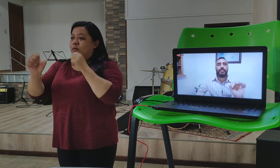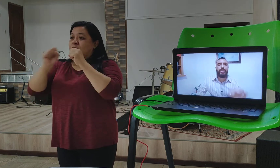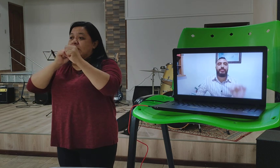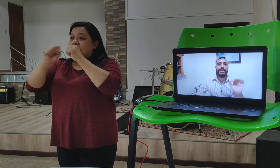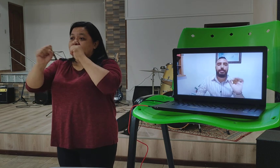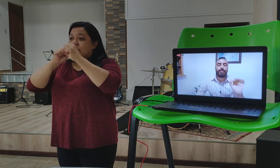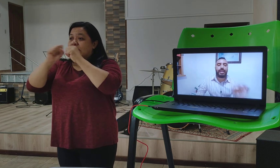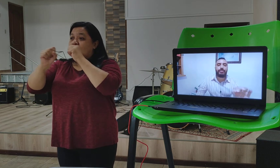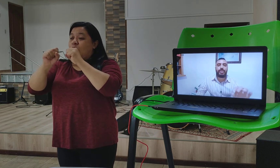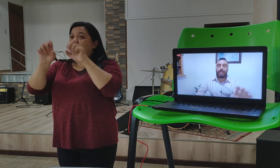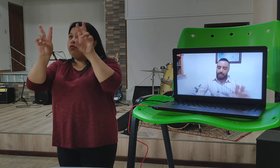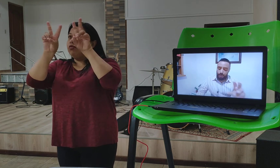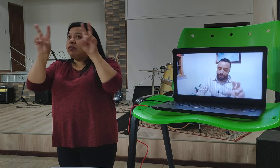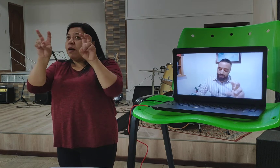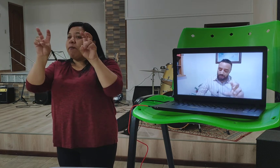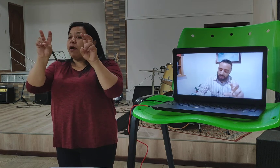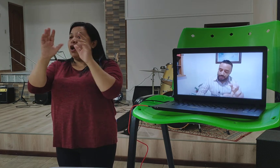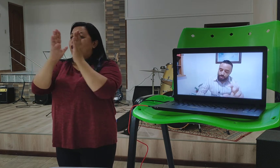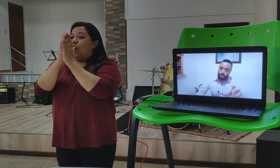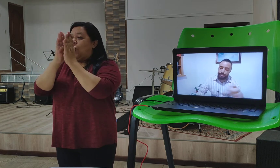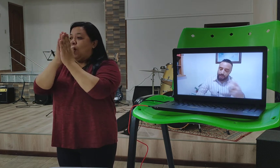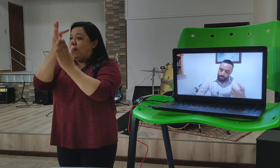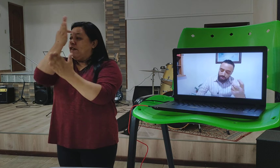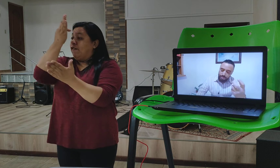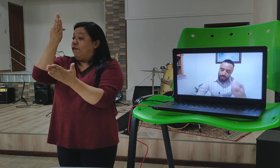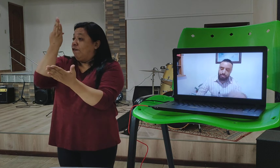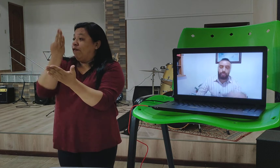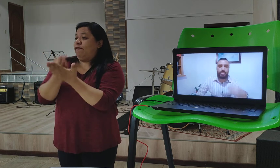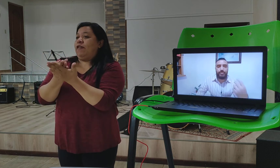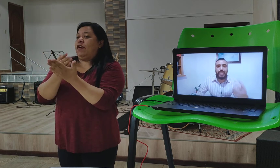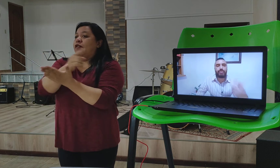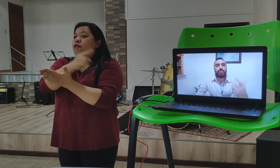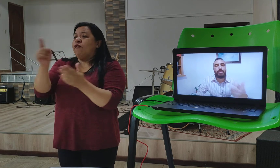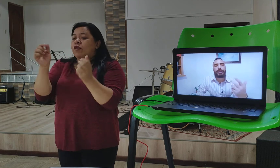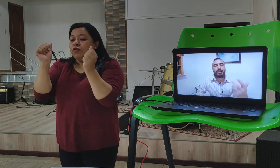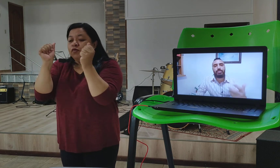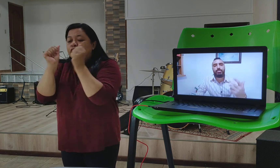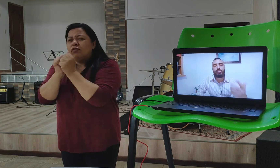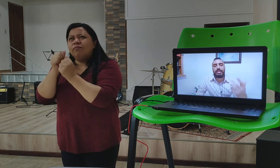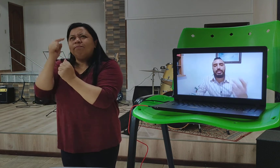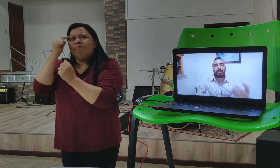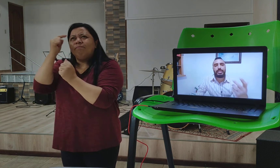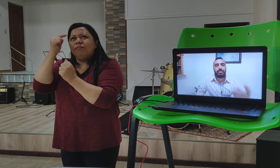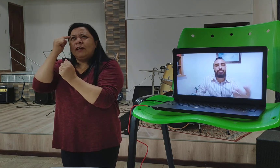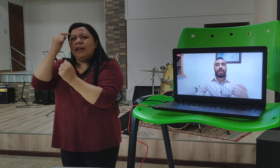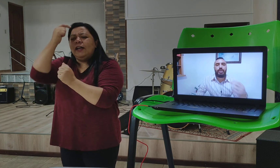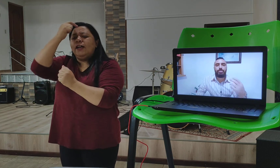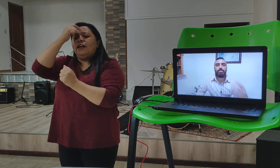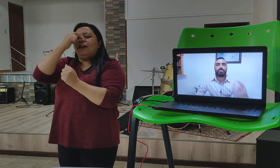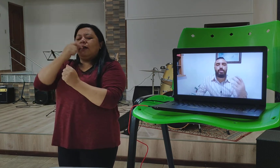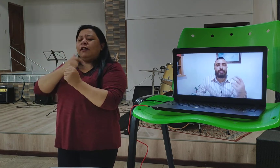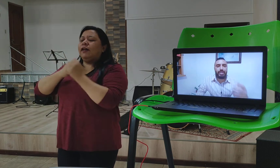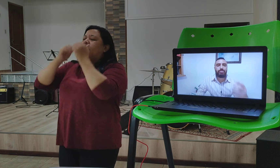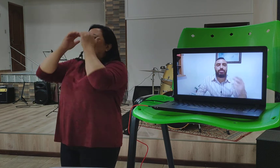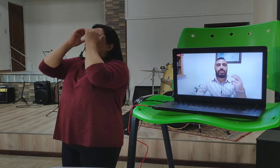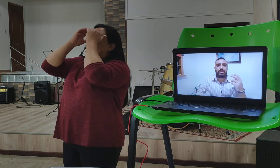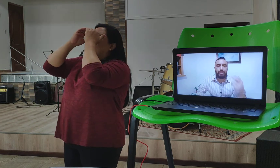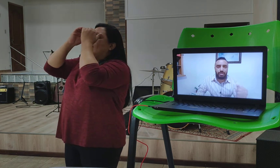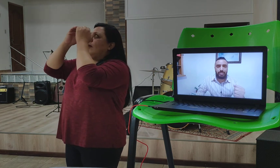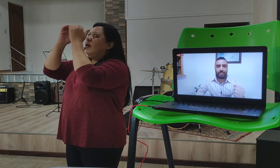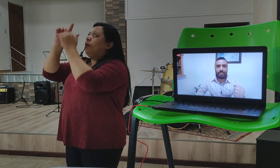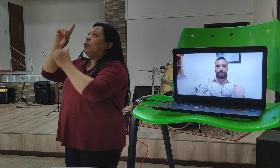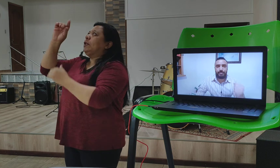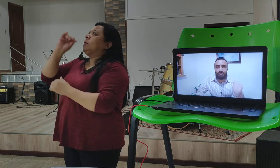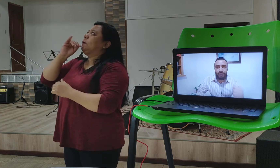oração de fé feita por Davi, eu quero tentar descobrir com os irmãos o que faz um homem segundo o coração de Deus nos momentos